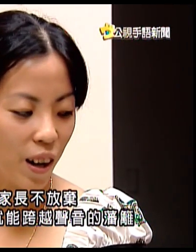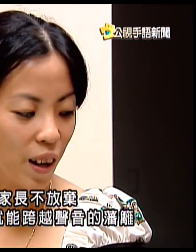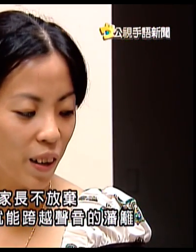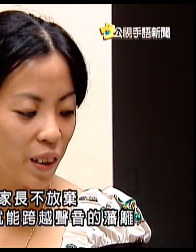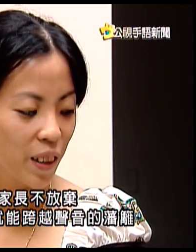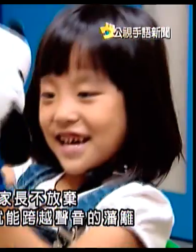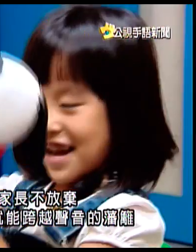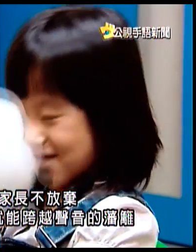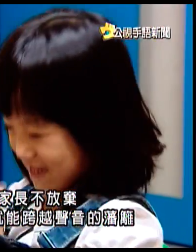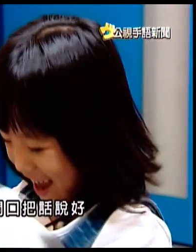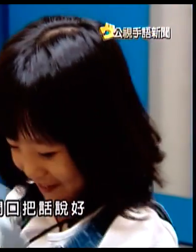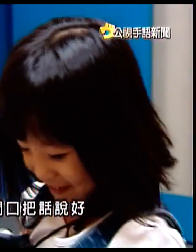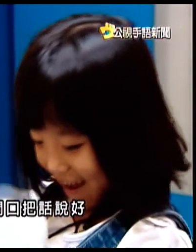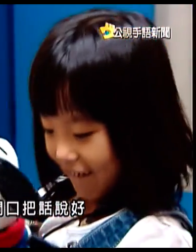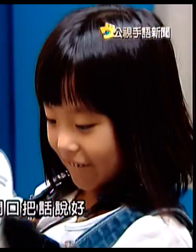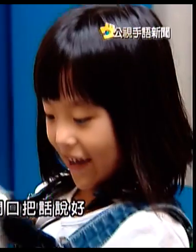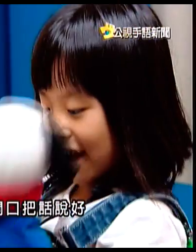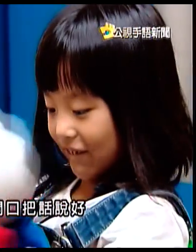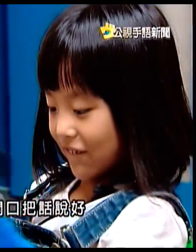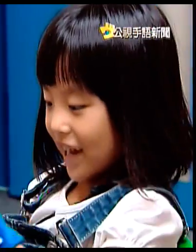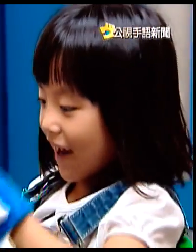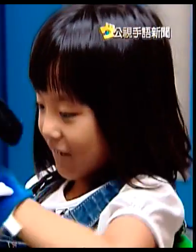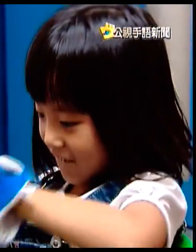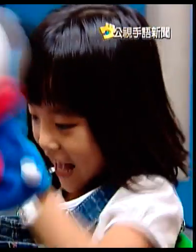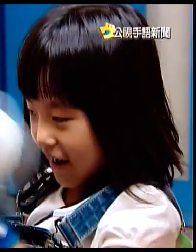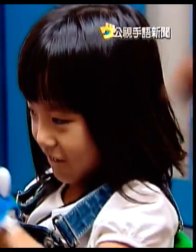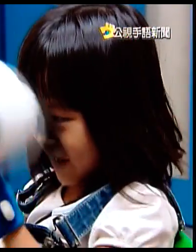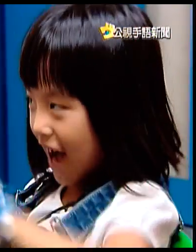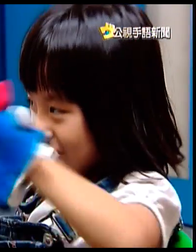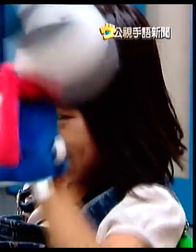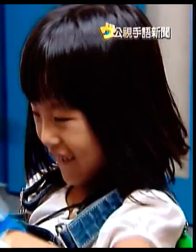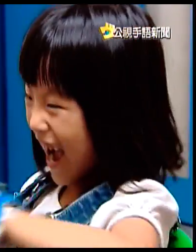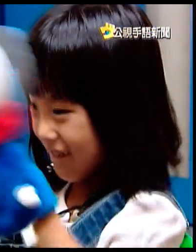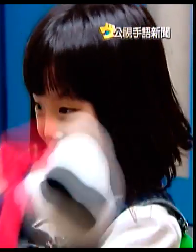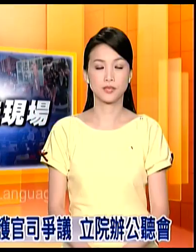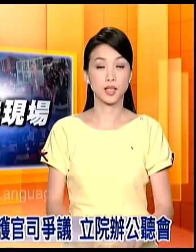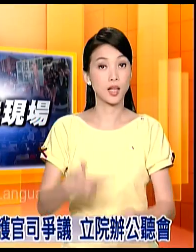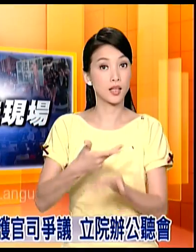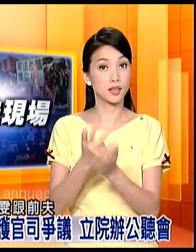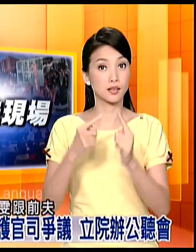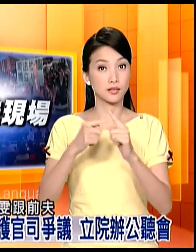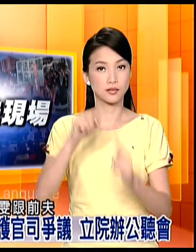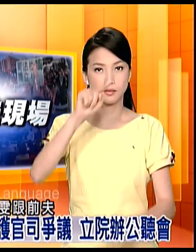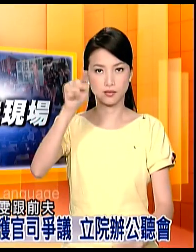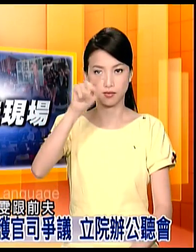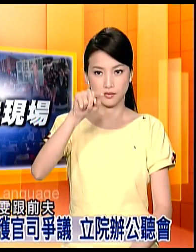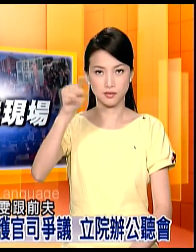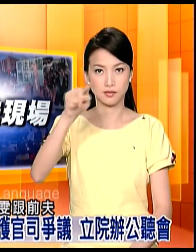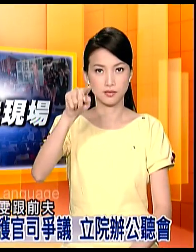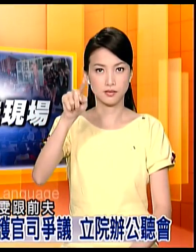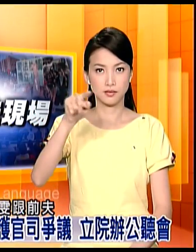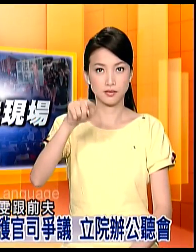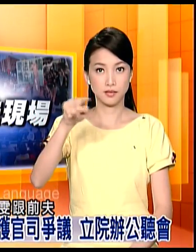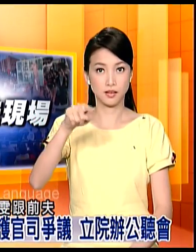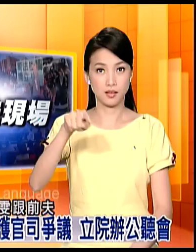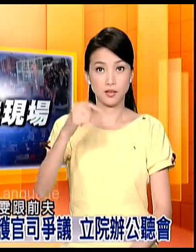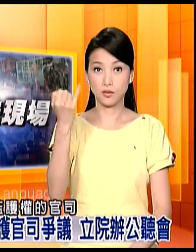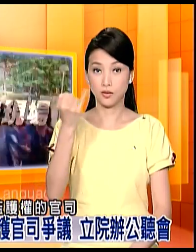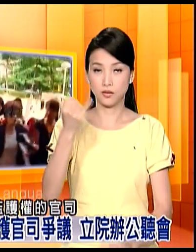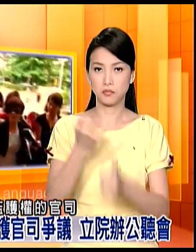声音的藩篱，开口把话说好。记者陈秀玲、郑凯文新竹报道。 艺人贾静雯跟前夫争夺女